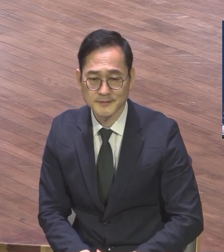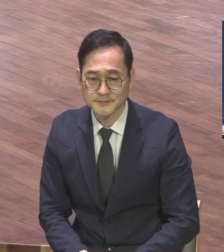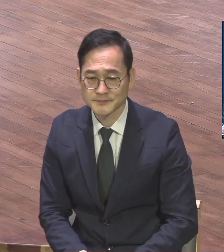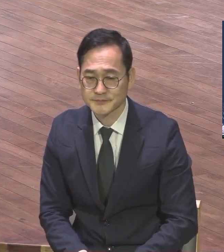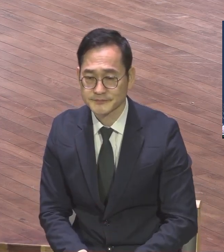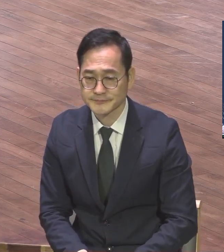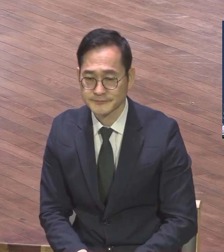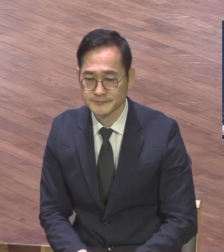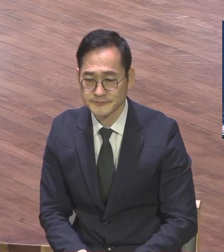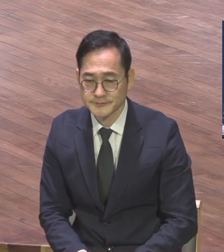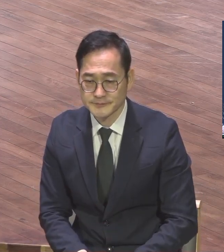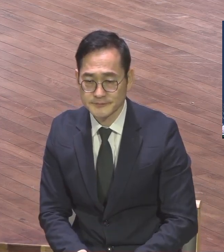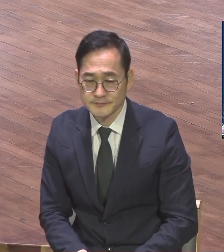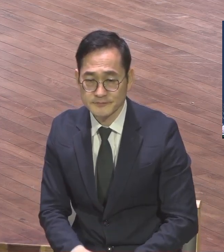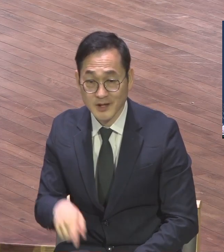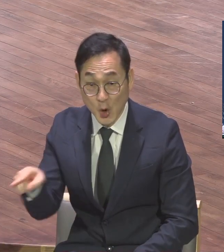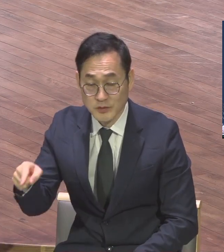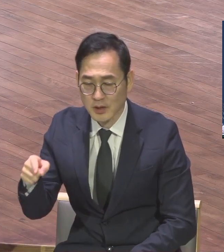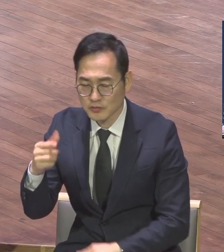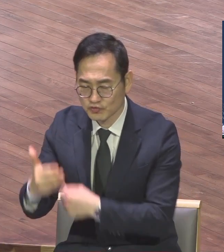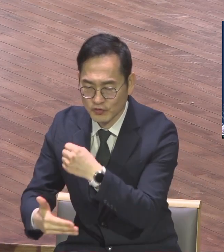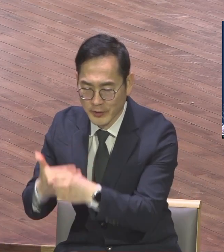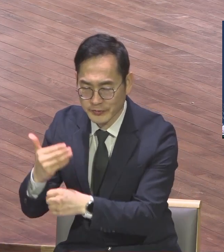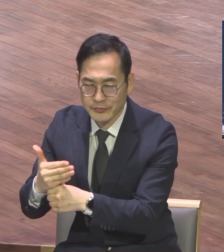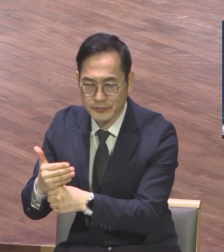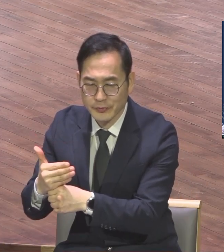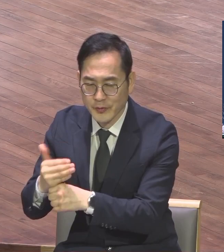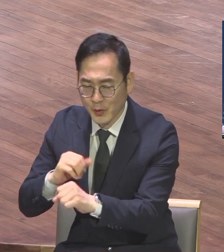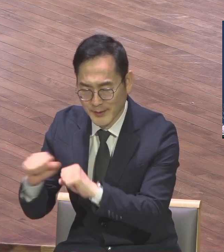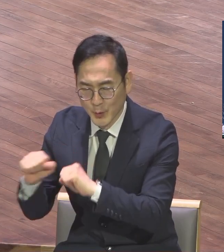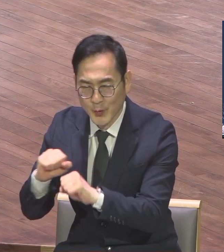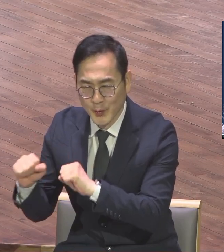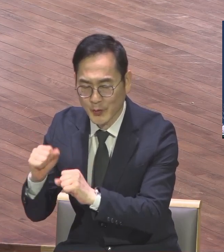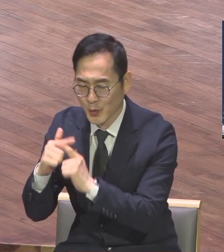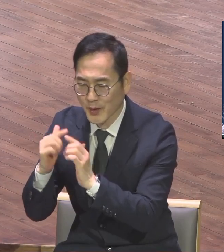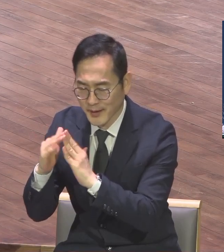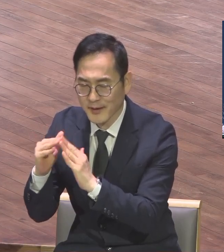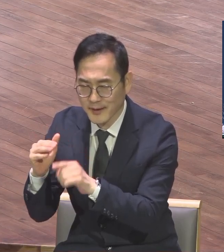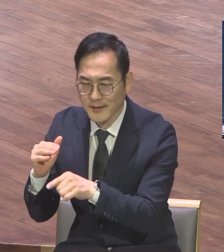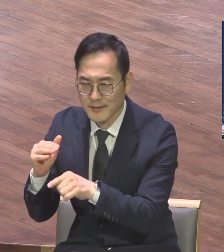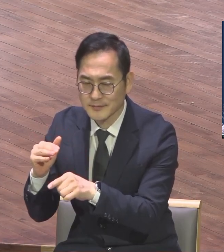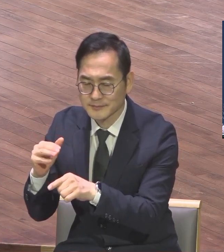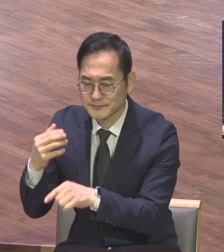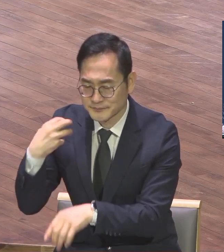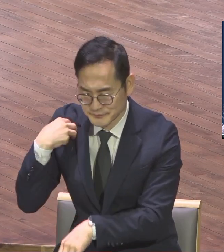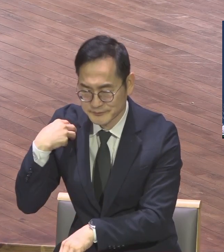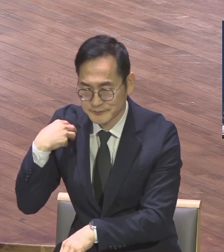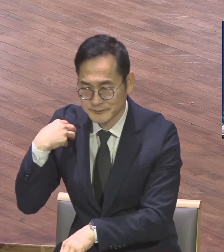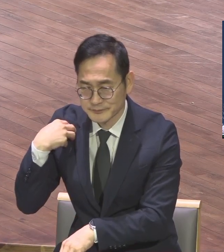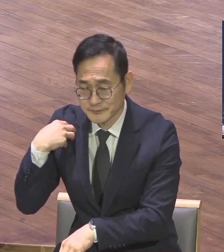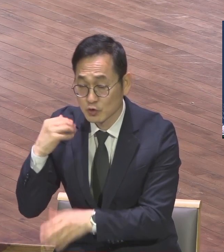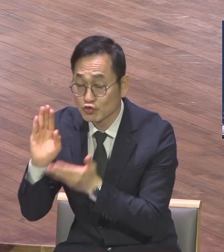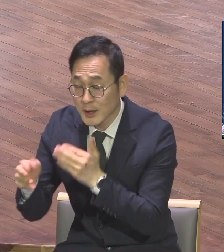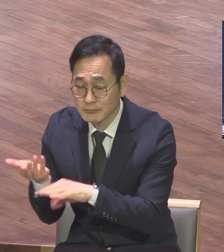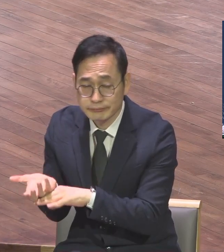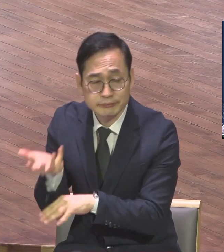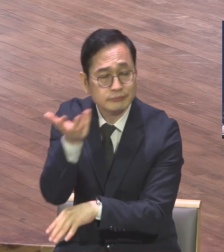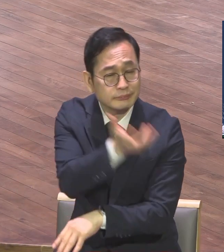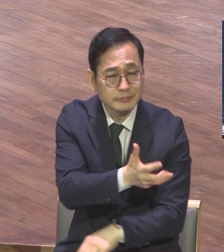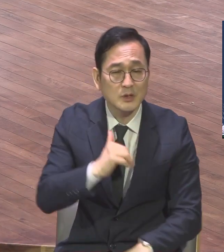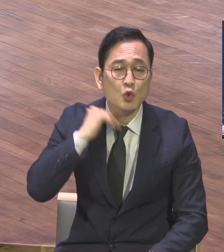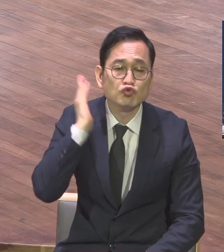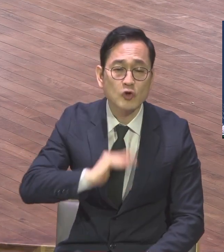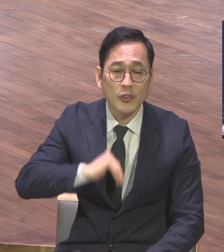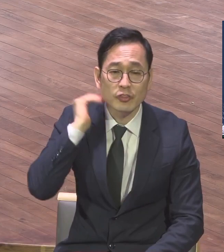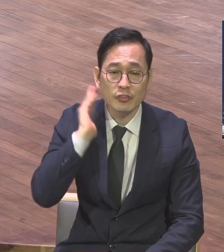그리고 거기에서 9년간 사역을 하고 그 후에 동두천에 올라와가지고 동두천에서